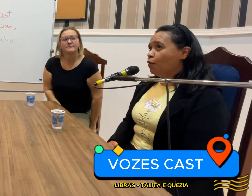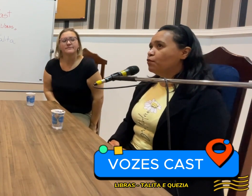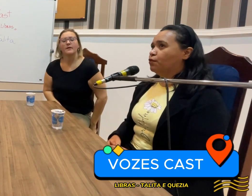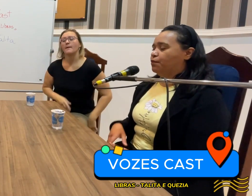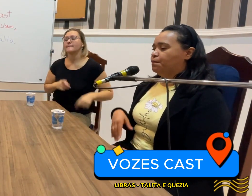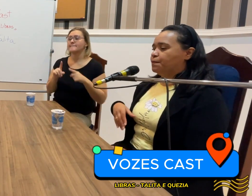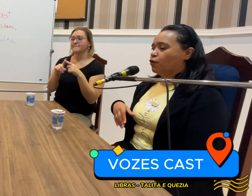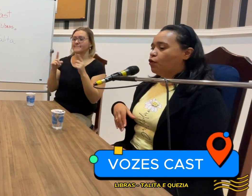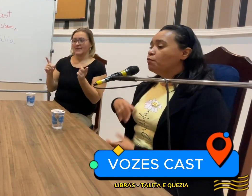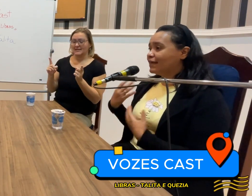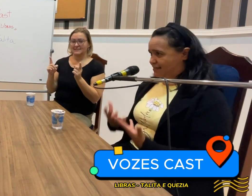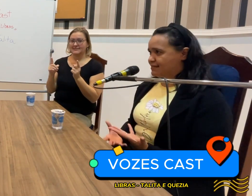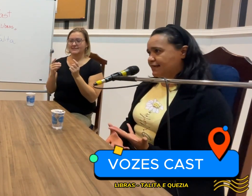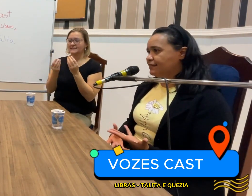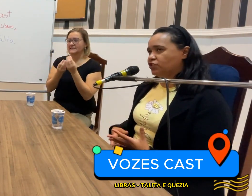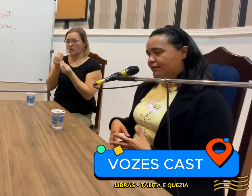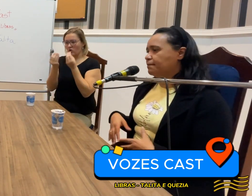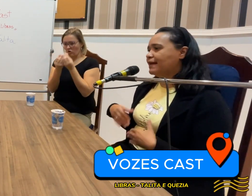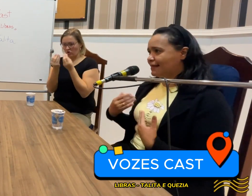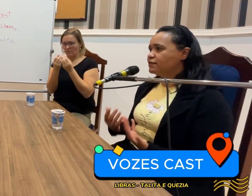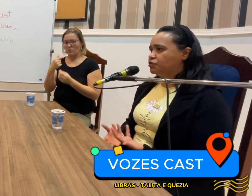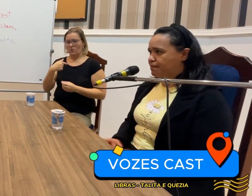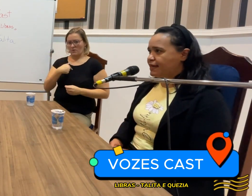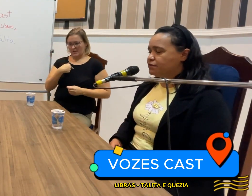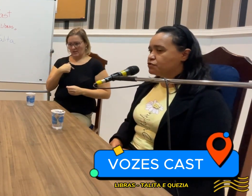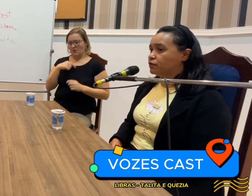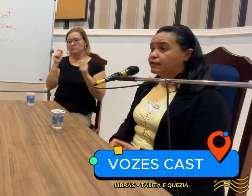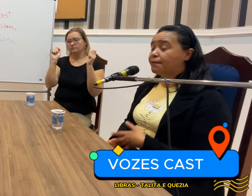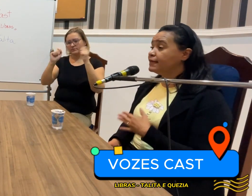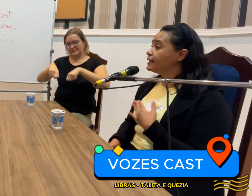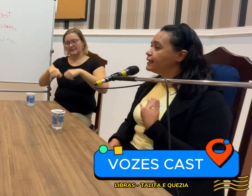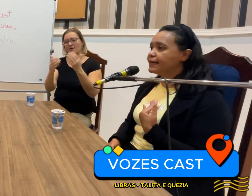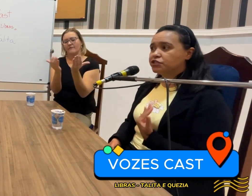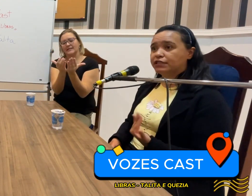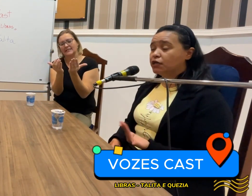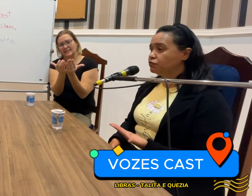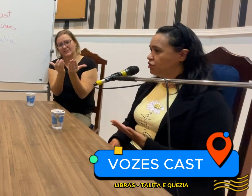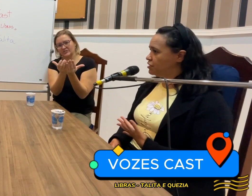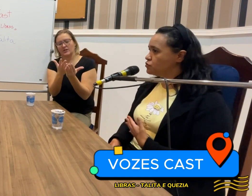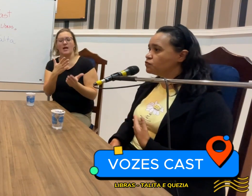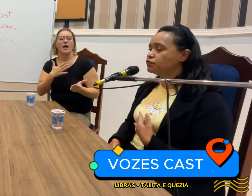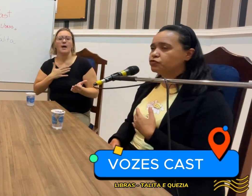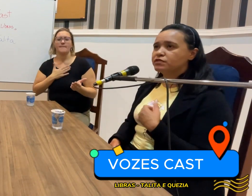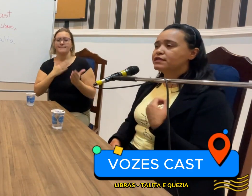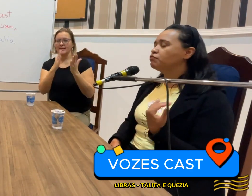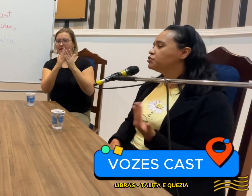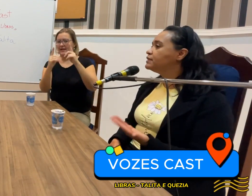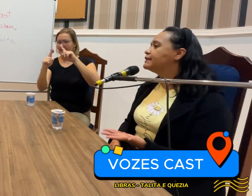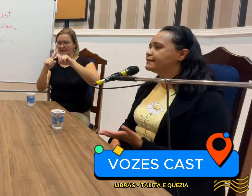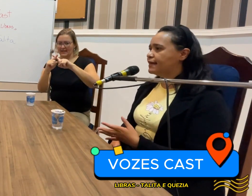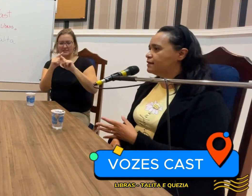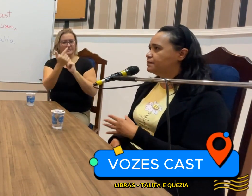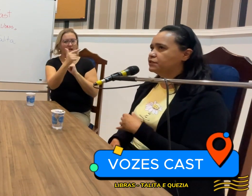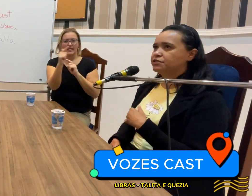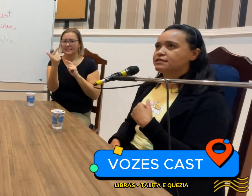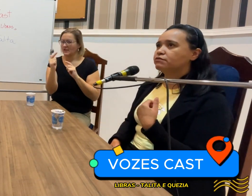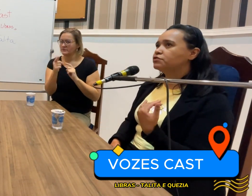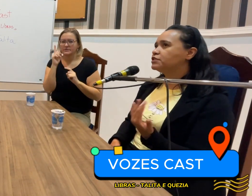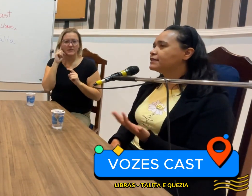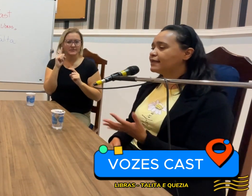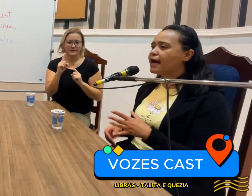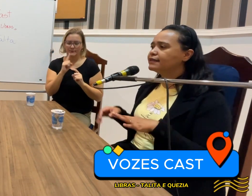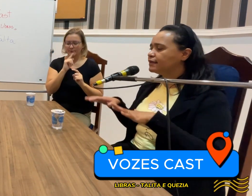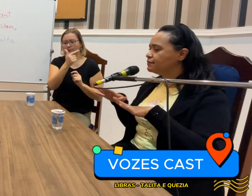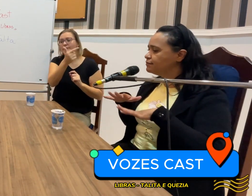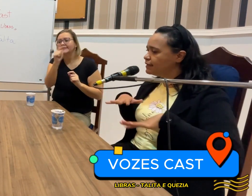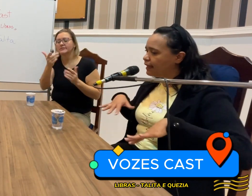E como cristã, já também desde berço, na minha igreja não tinha surdos, não tinha intérpretes, não